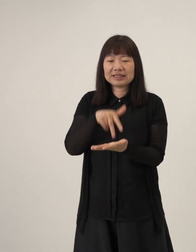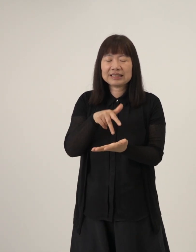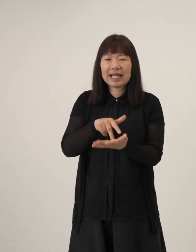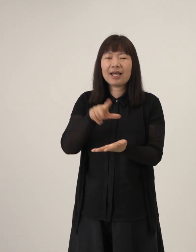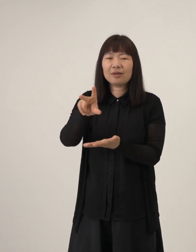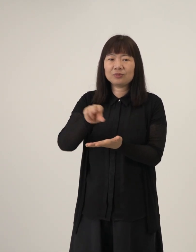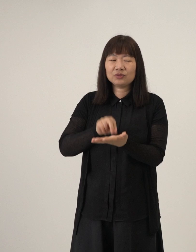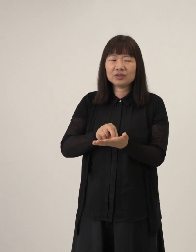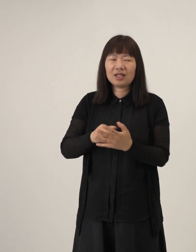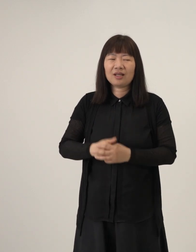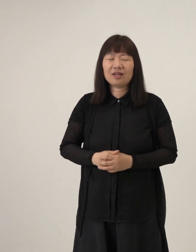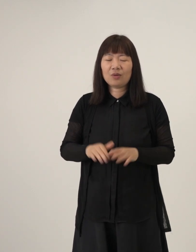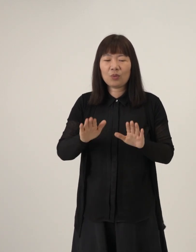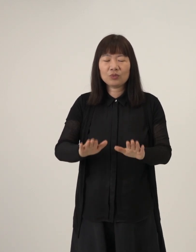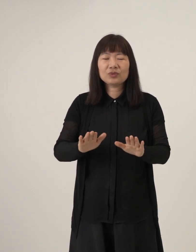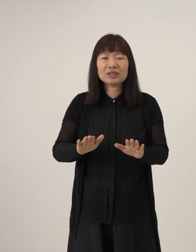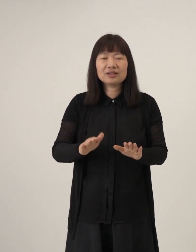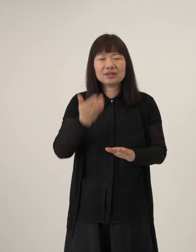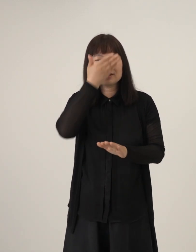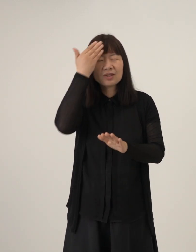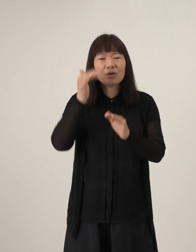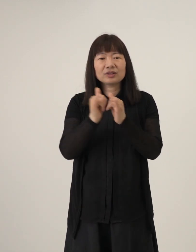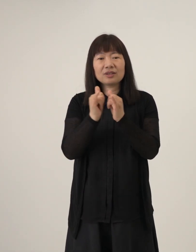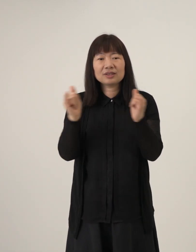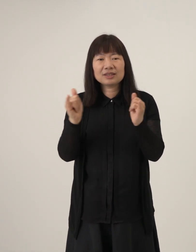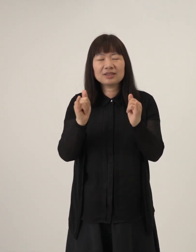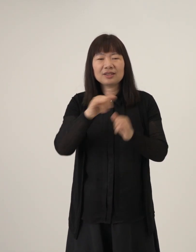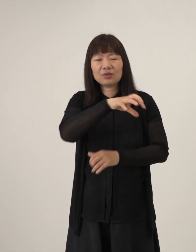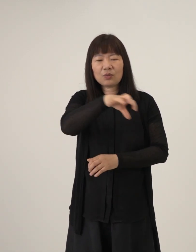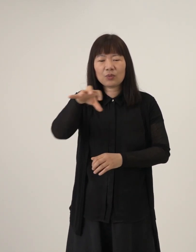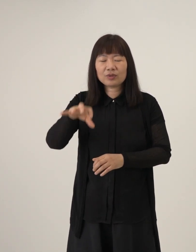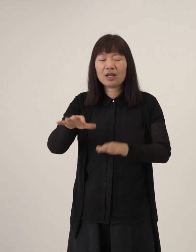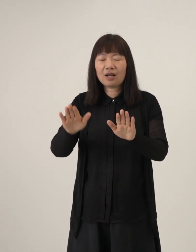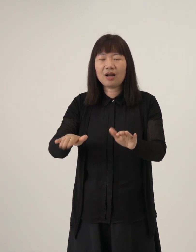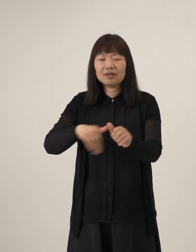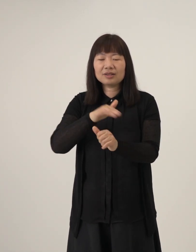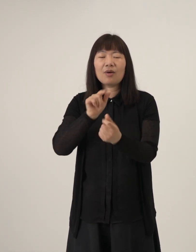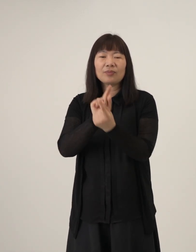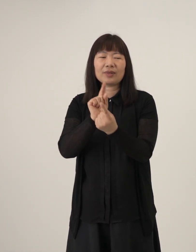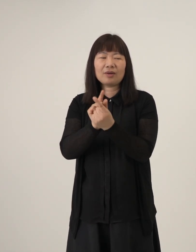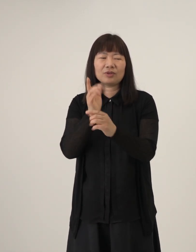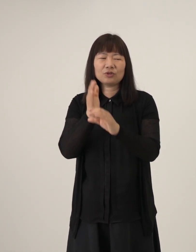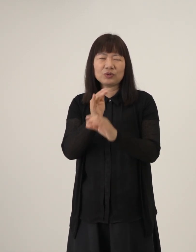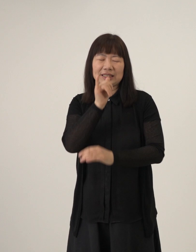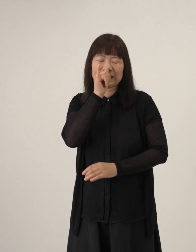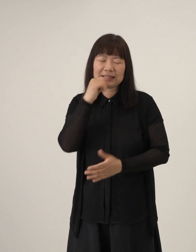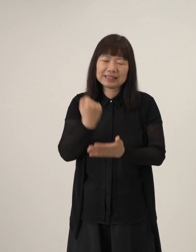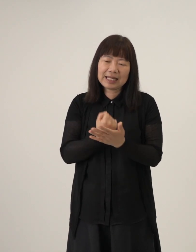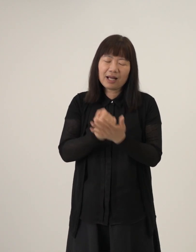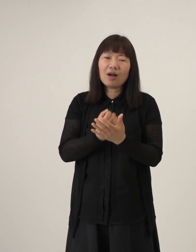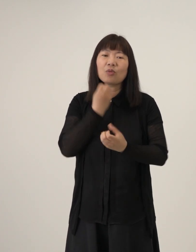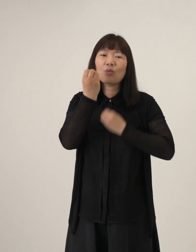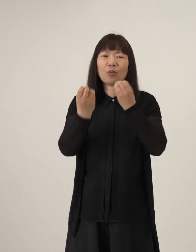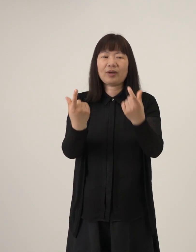문제, 이거 오늘 우리 청년들이 현장에서 현실로 겪고 있는 절규들 아니에요.